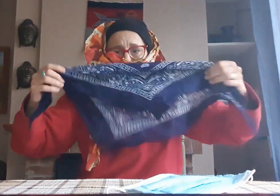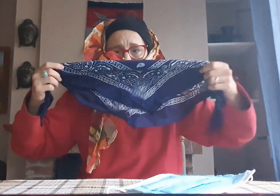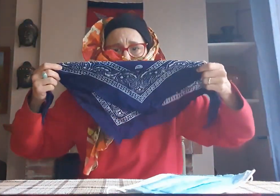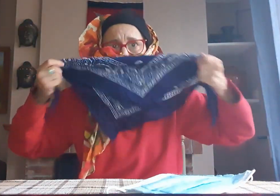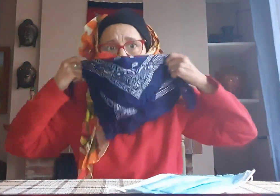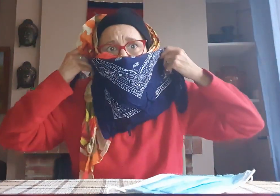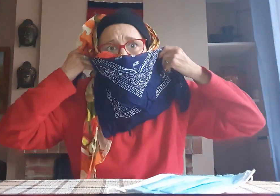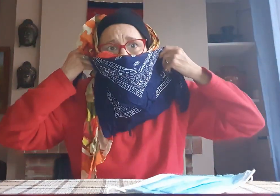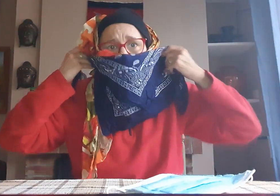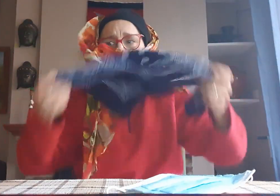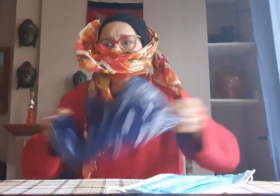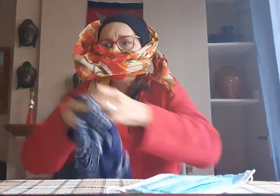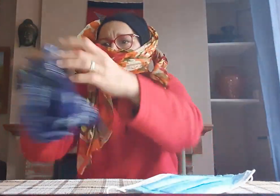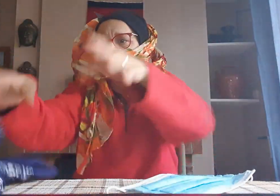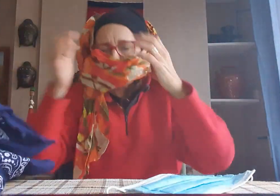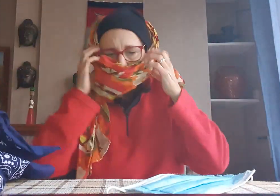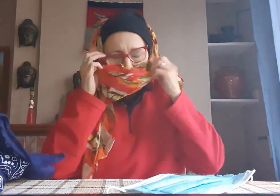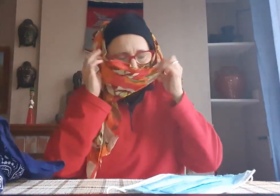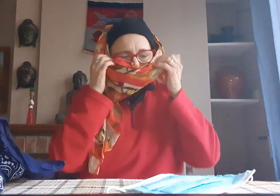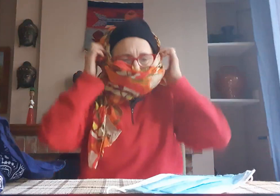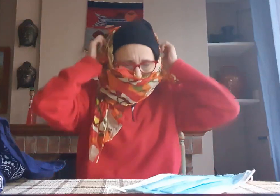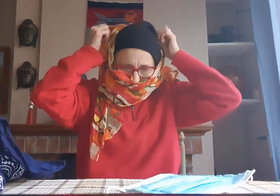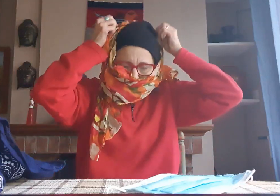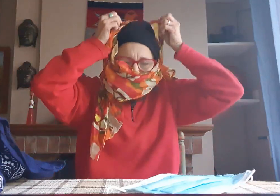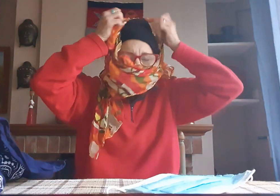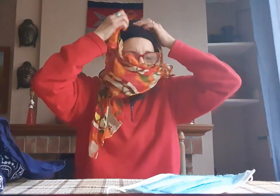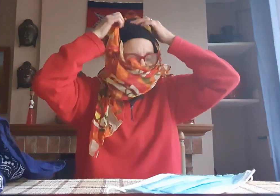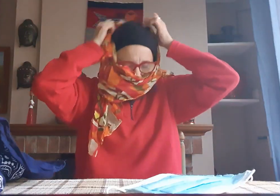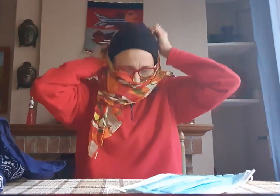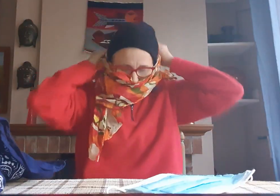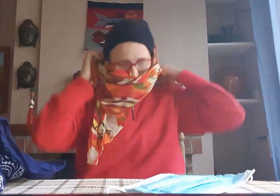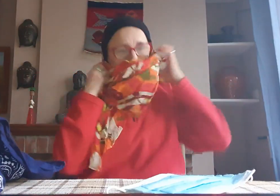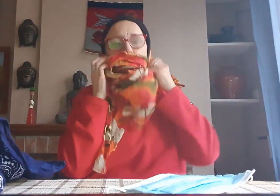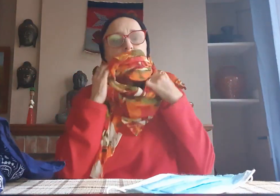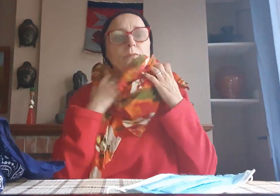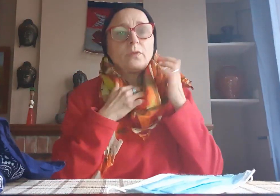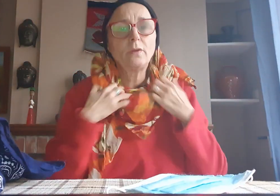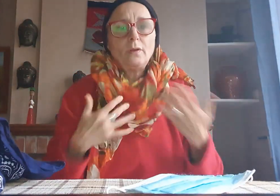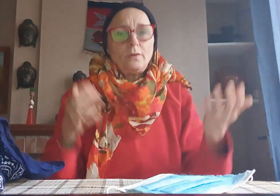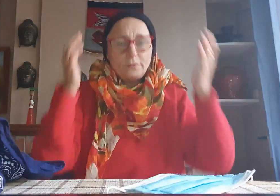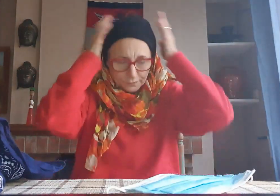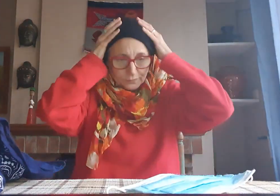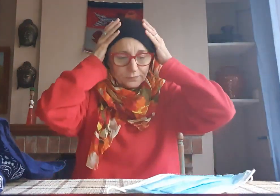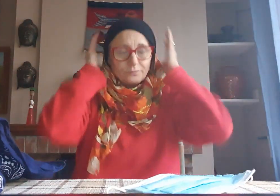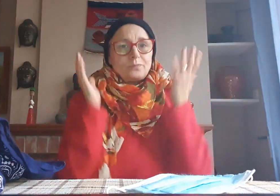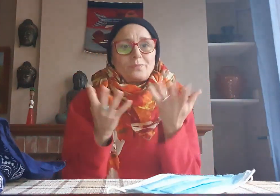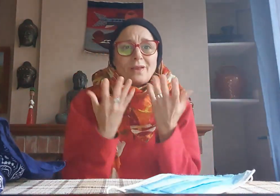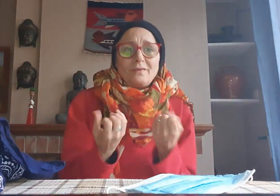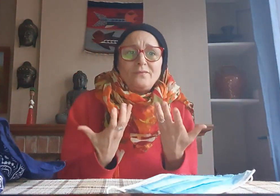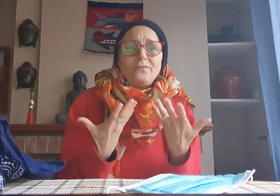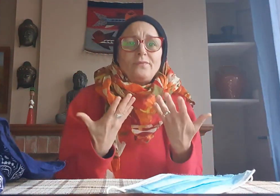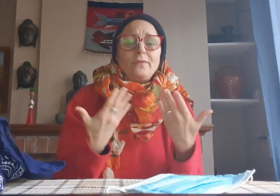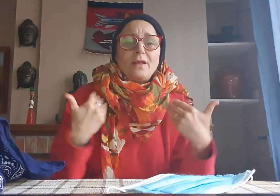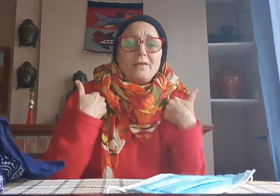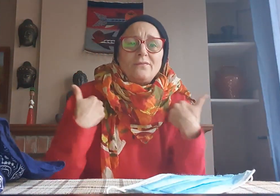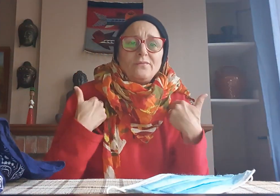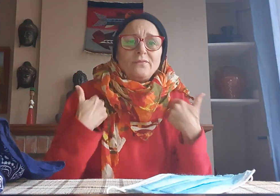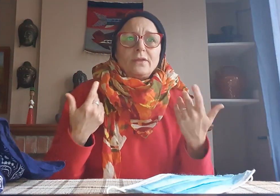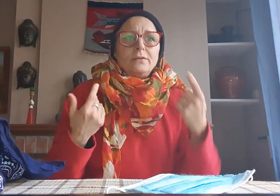Obviamente tiene vistas al centro y a la montaña. ¿Y qué pasa con los postes de teléfono?